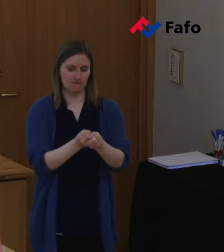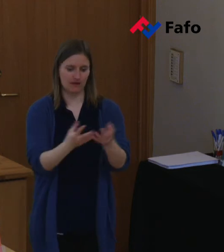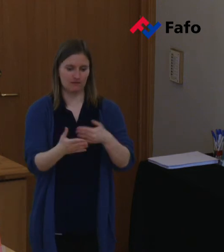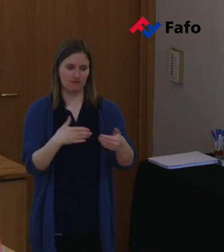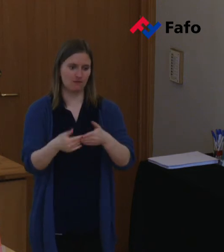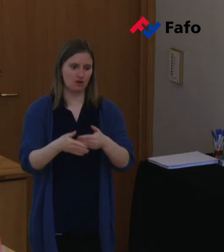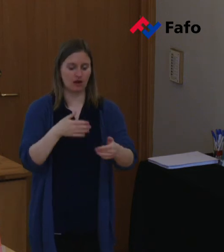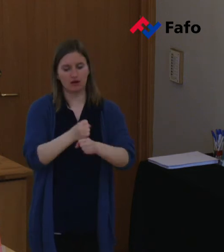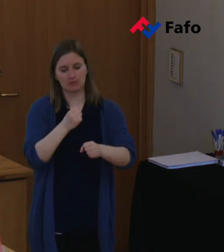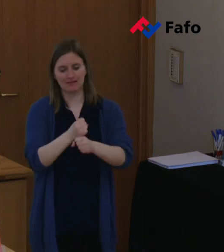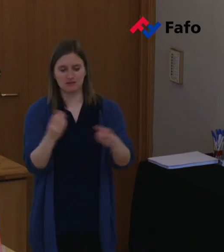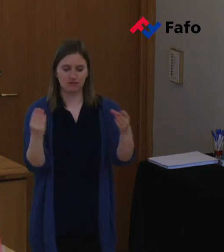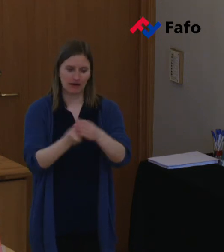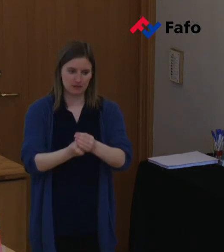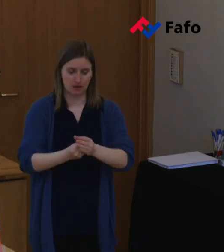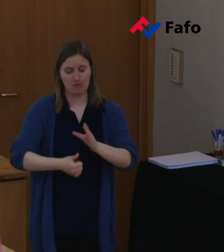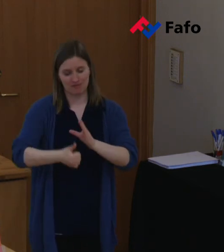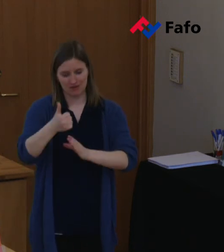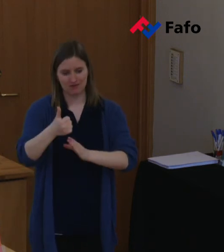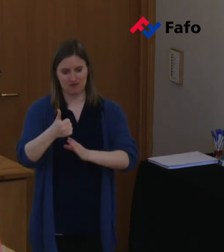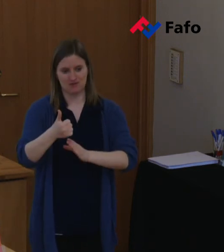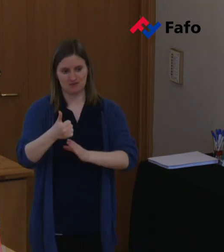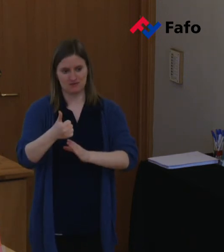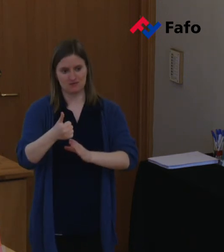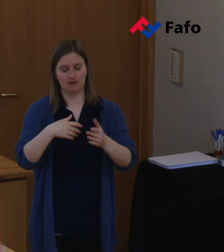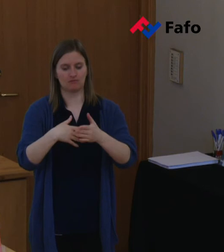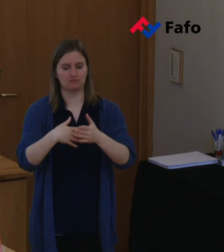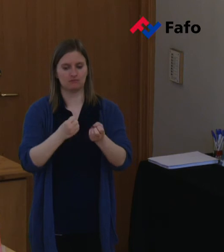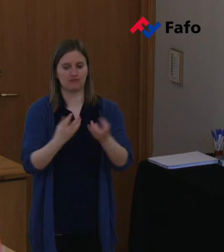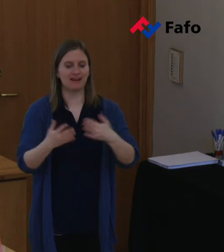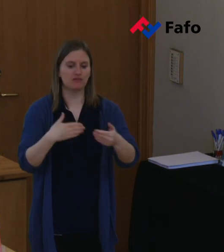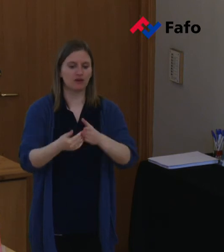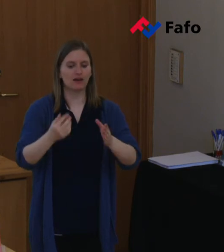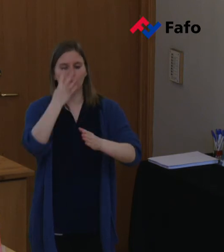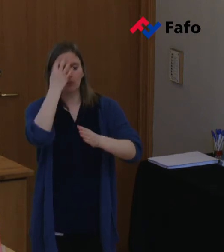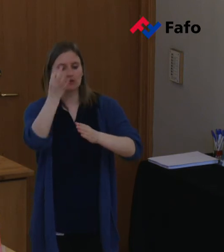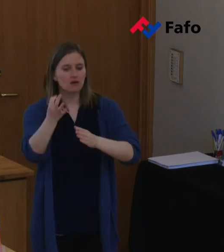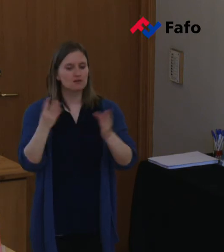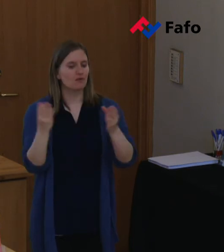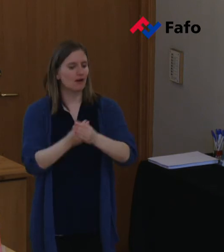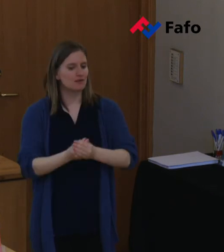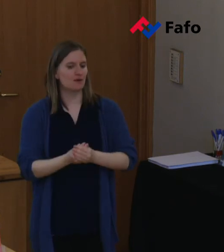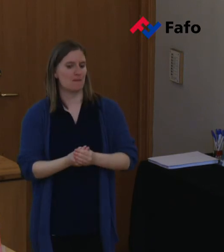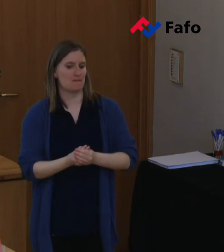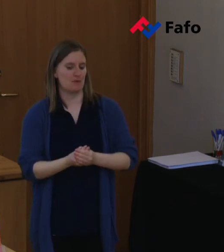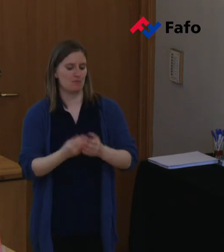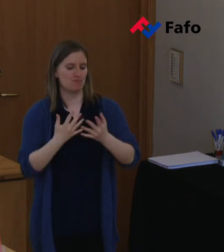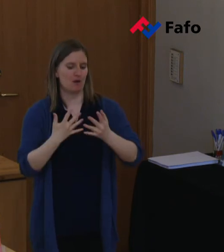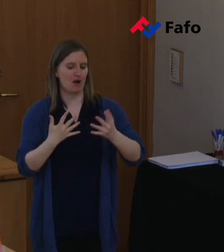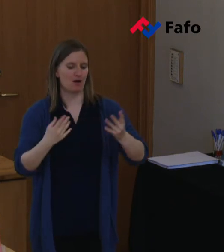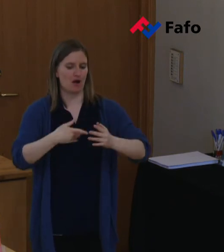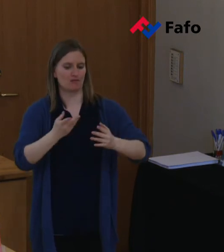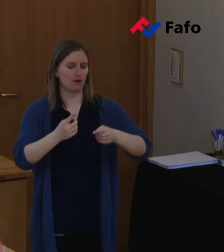Flerfaglig arbeidsfellesskap viktig, både flerfaglig kompetanse og fellesskap. Og mange andre